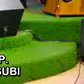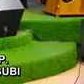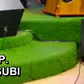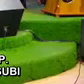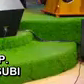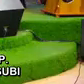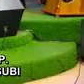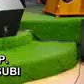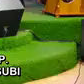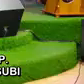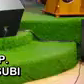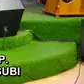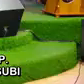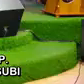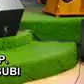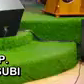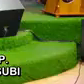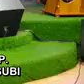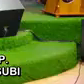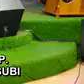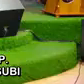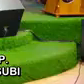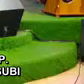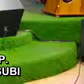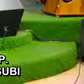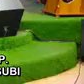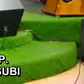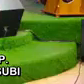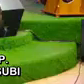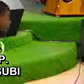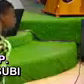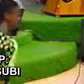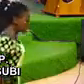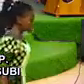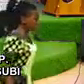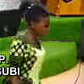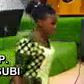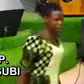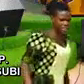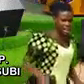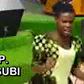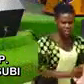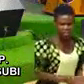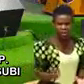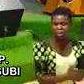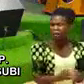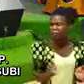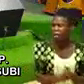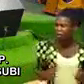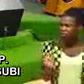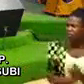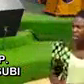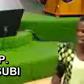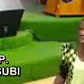omulamu leka enjegerezo zikutuke leka enjegerezo zikutuke